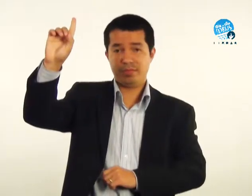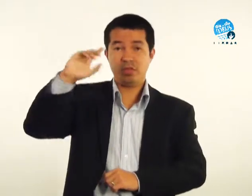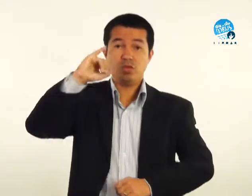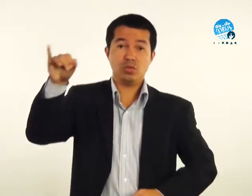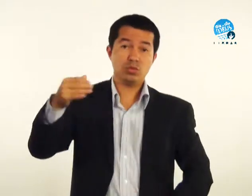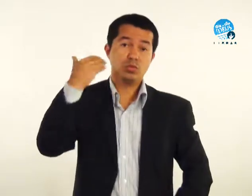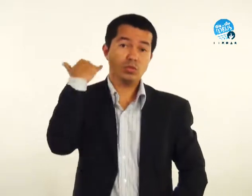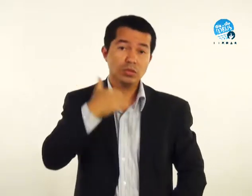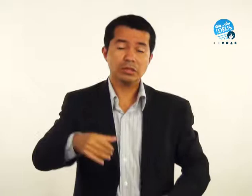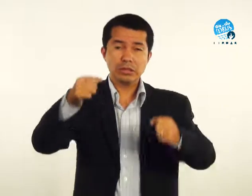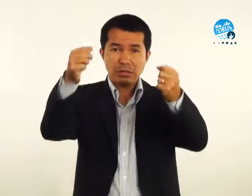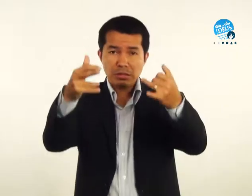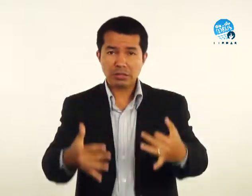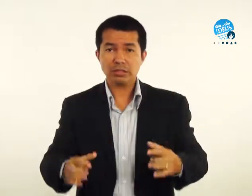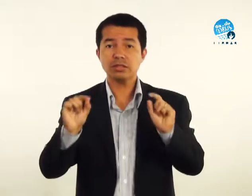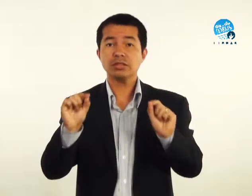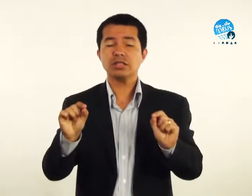disse que Jesus era aquele que